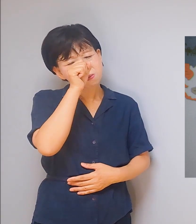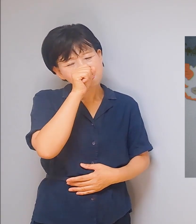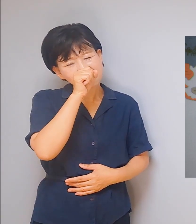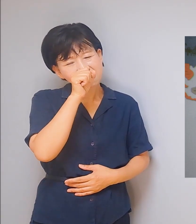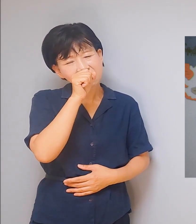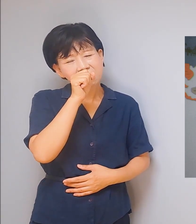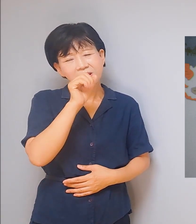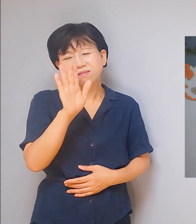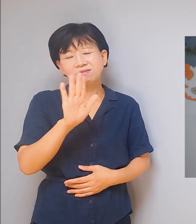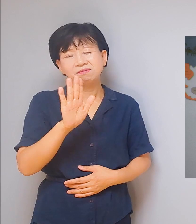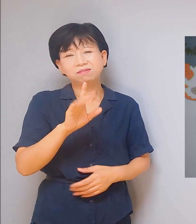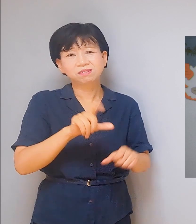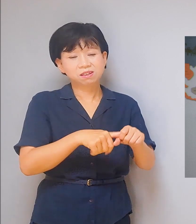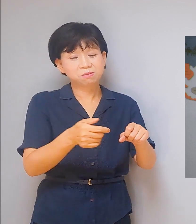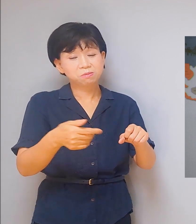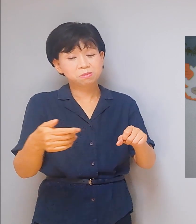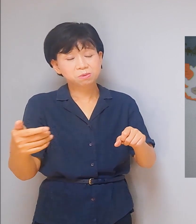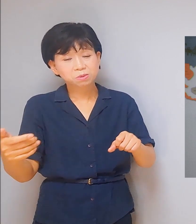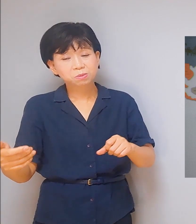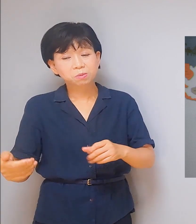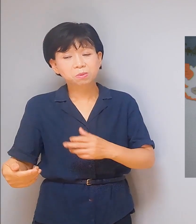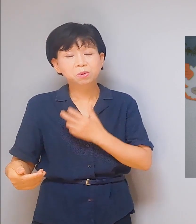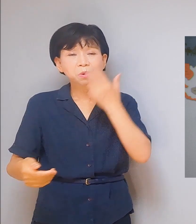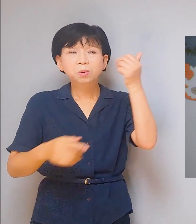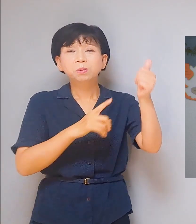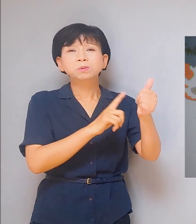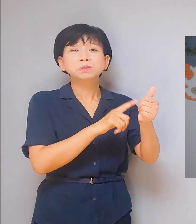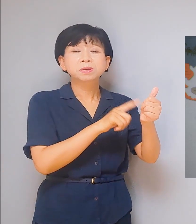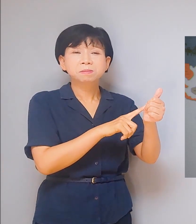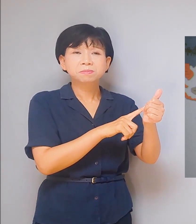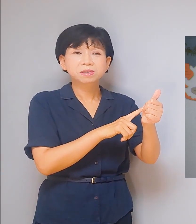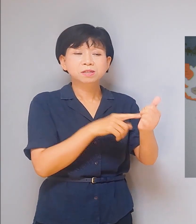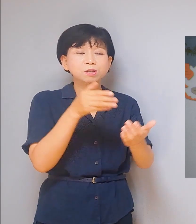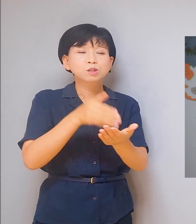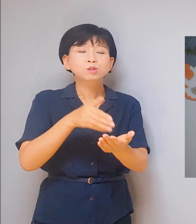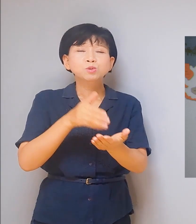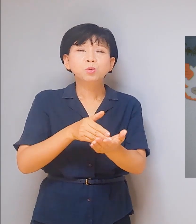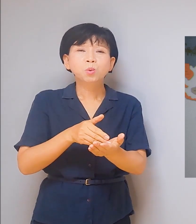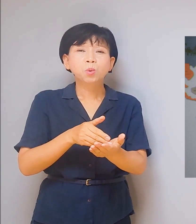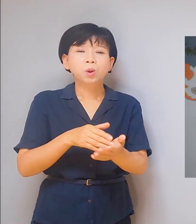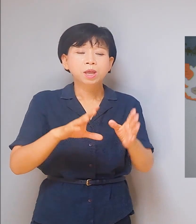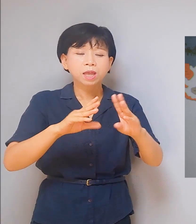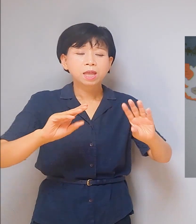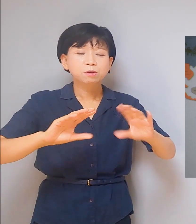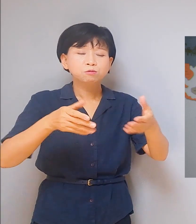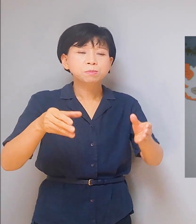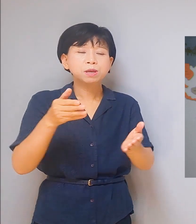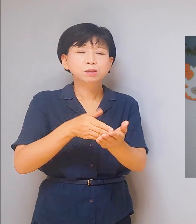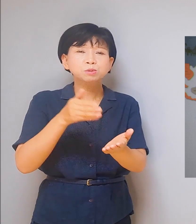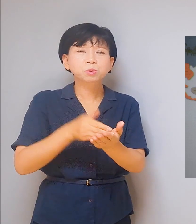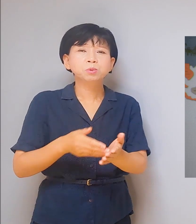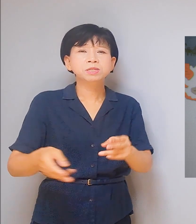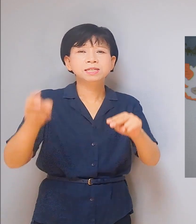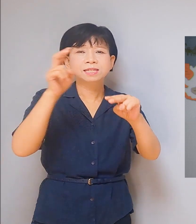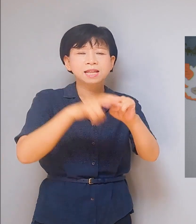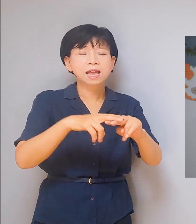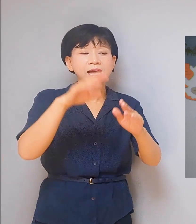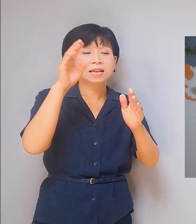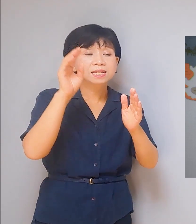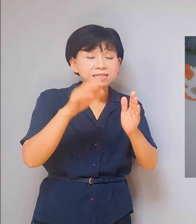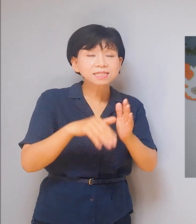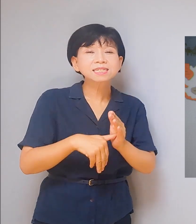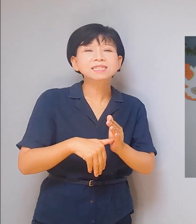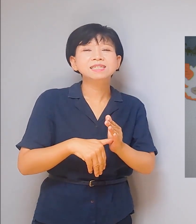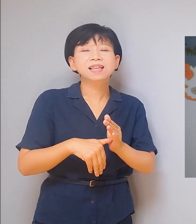세월이 많이 지나서 요셉이 애굽의 총리가 된 그 즈음에 이 야곱의 온 가족이 가나안에서